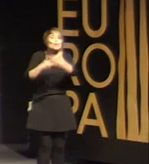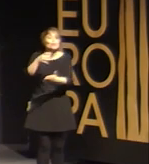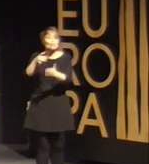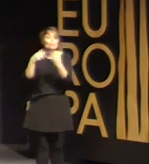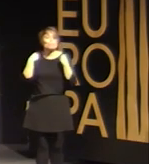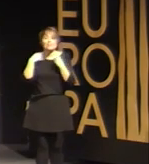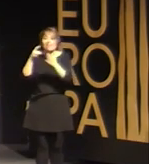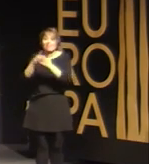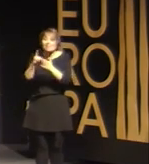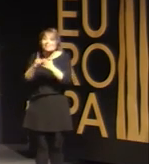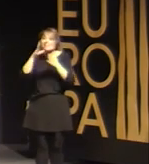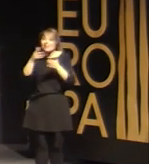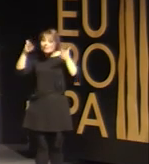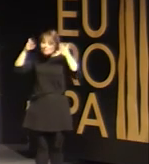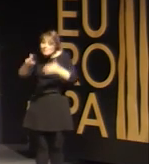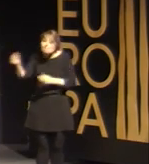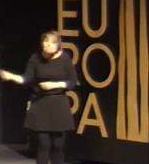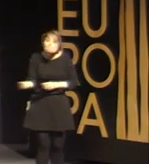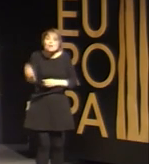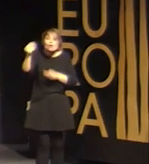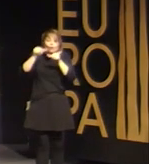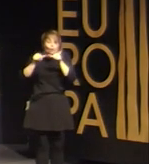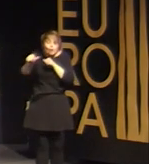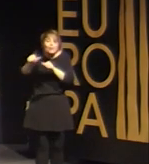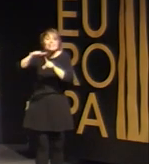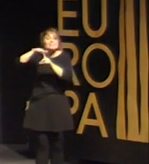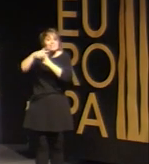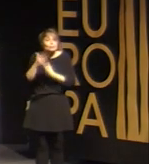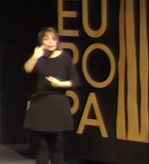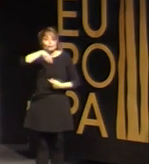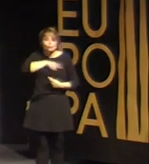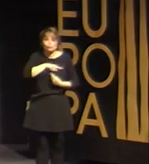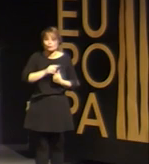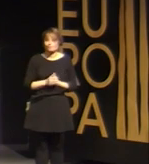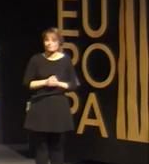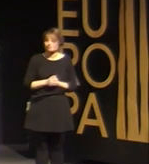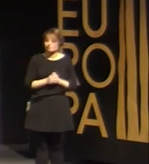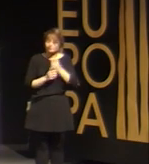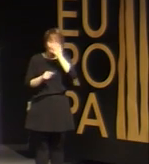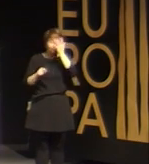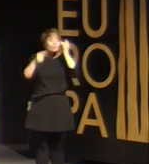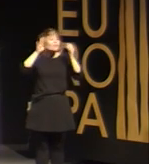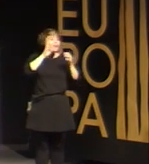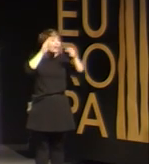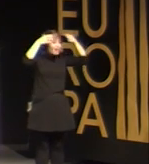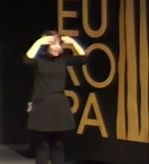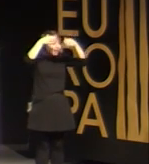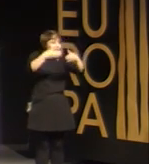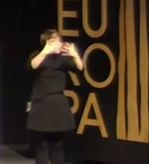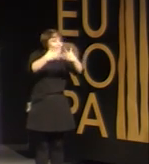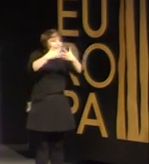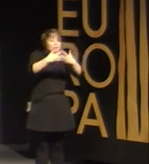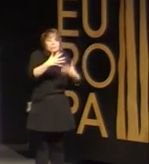y es vamos a mejorar dentro de las circunstancias en las que estamos es el cerebro que es el gran